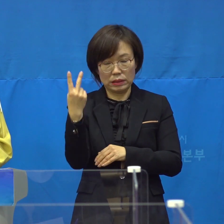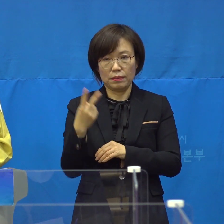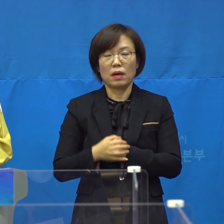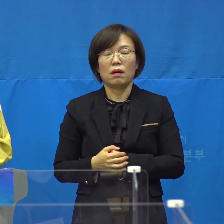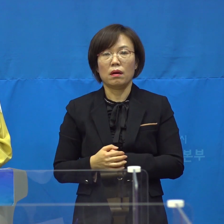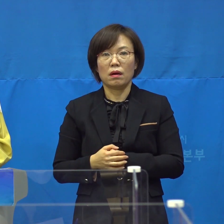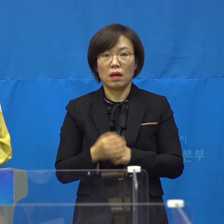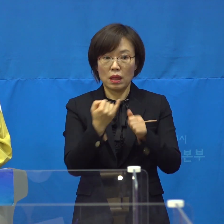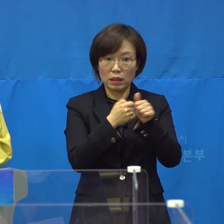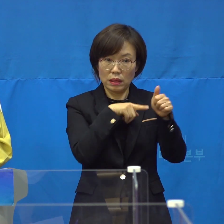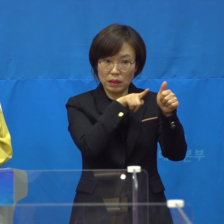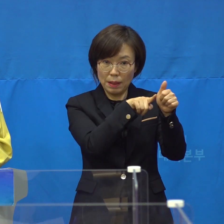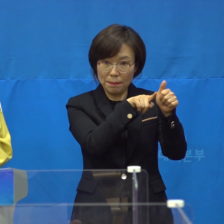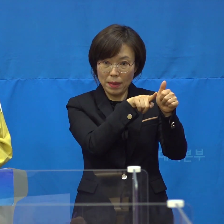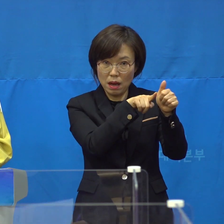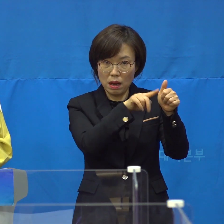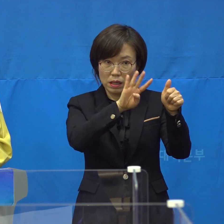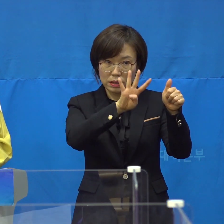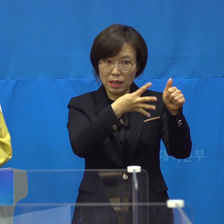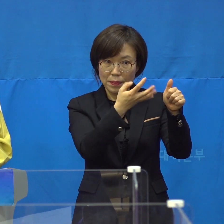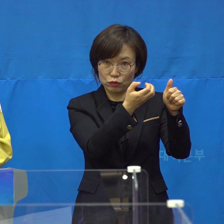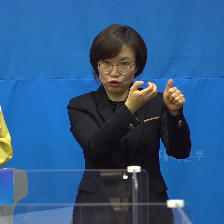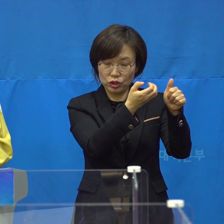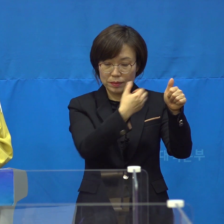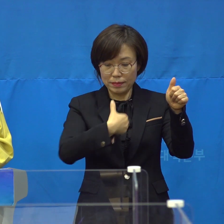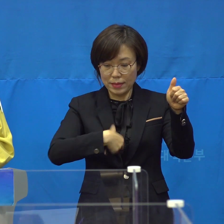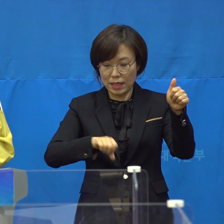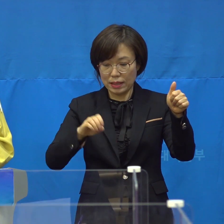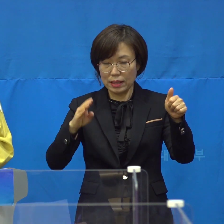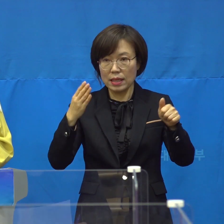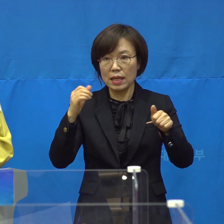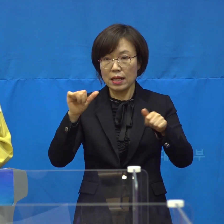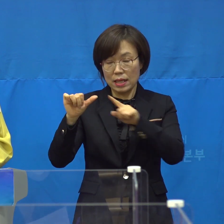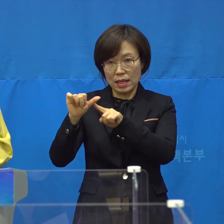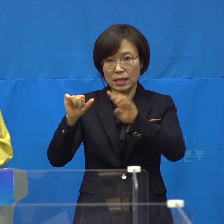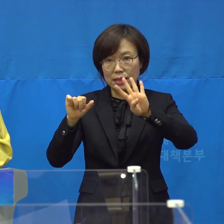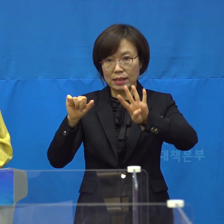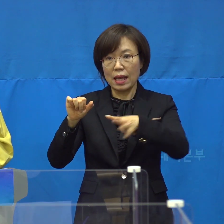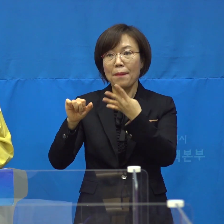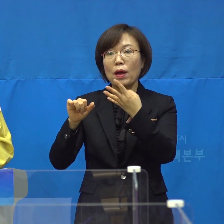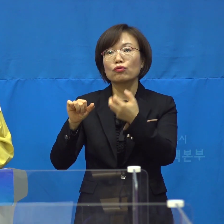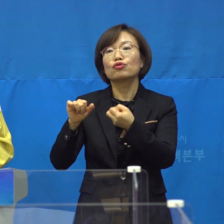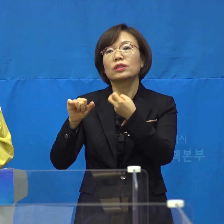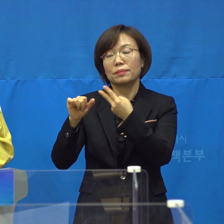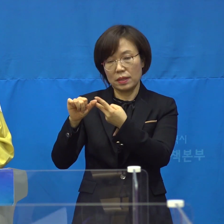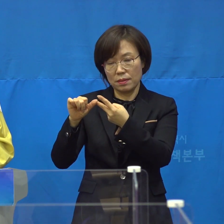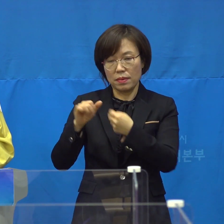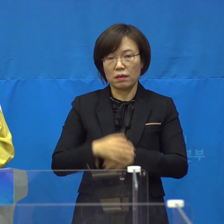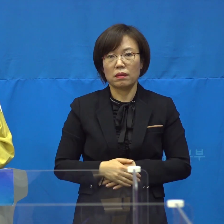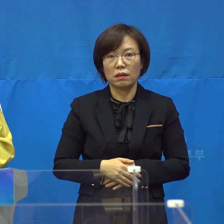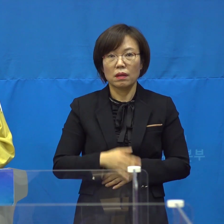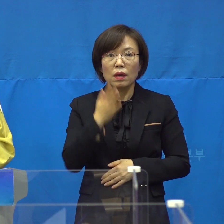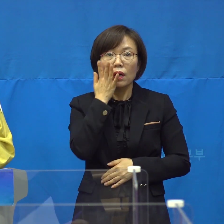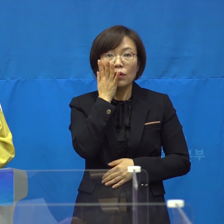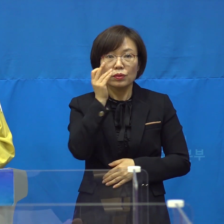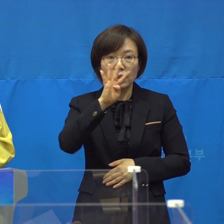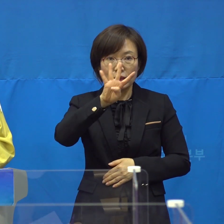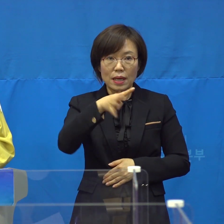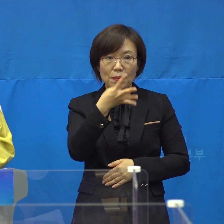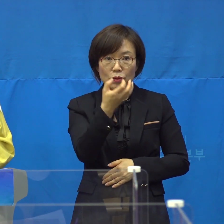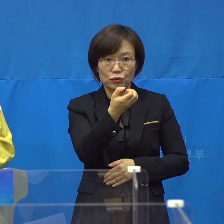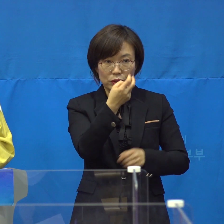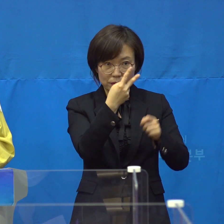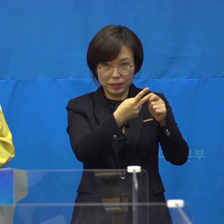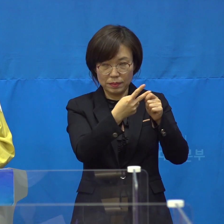2명은 남편인 490번, 아들인 492번입니다. 울산